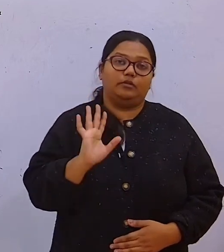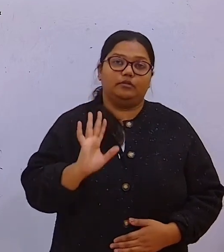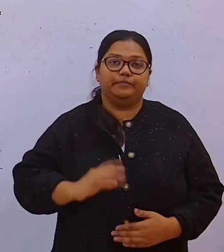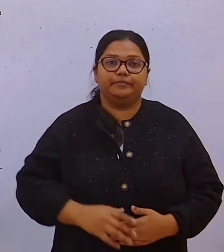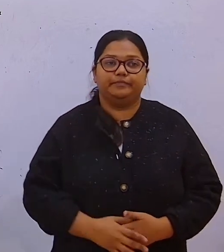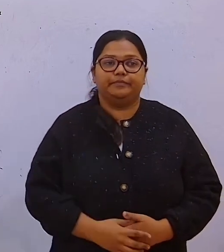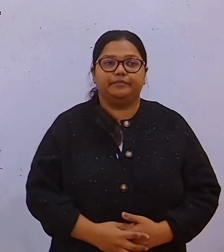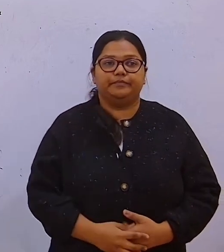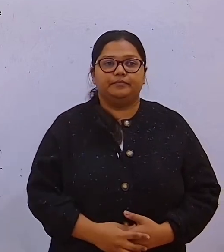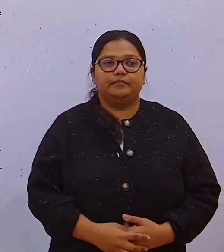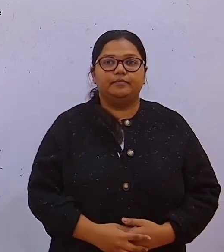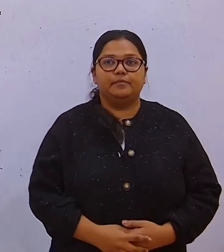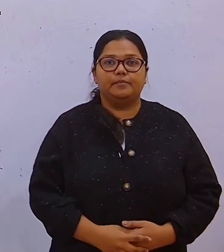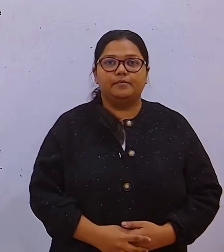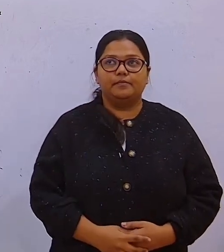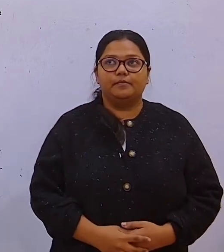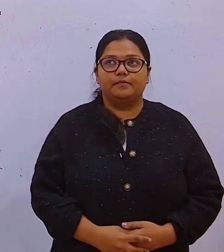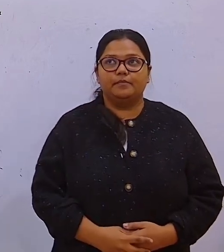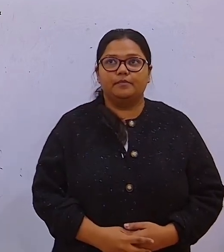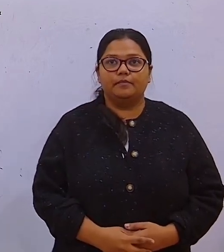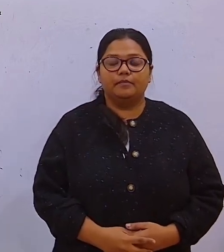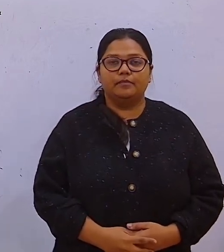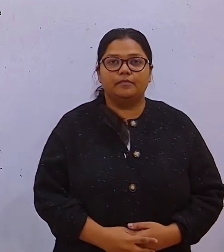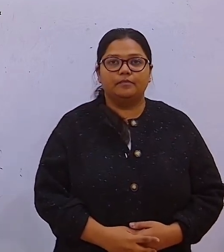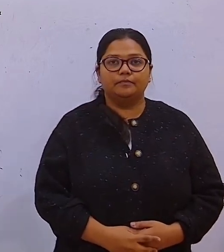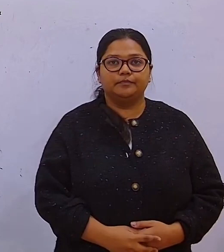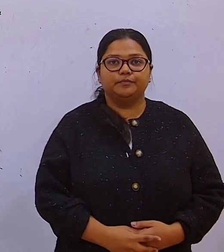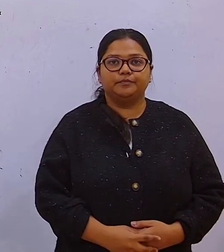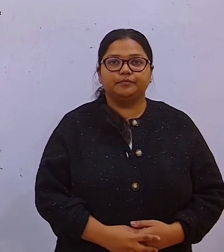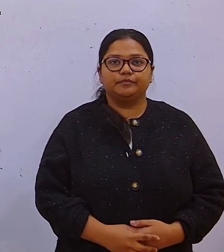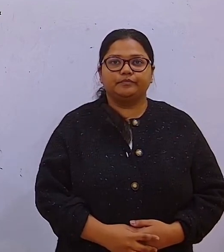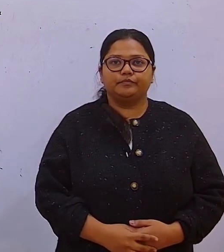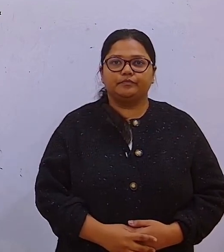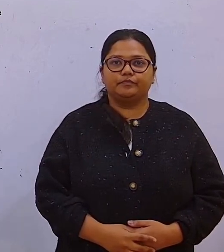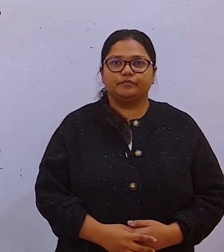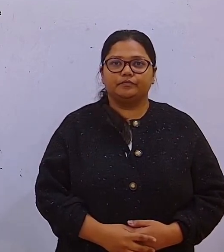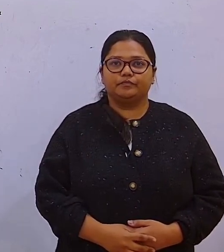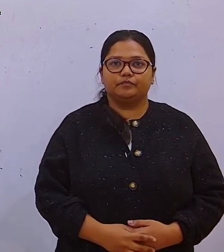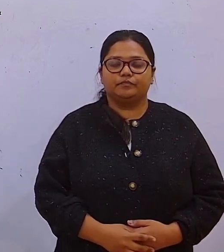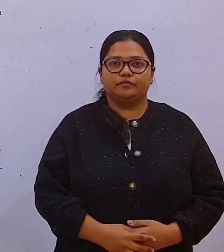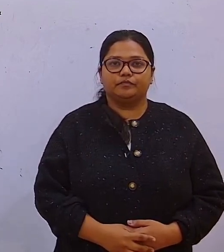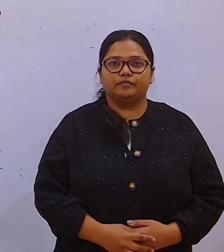सा अपना स्कूल से हटके है, ठीक है। थोड़ा सा लिख लो,